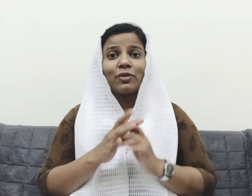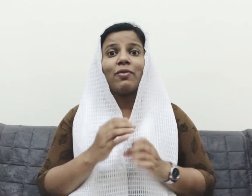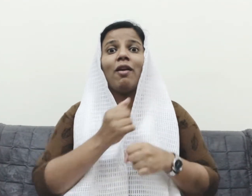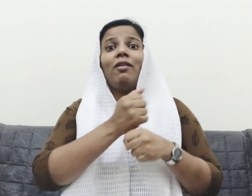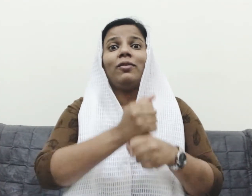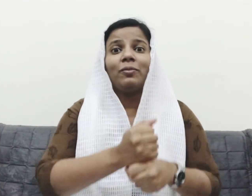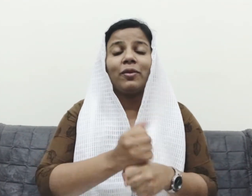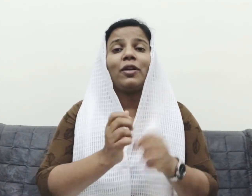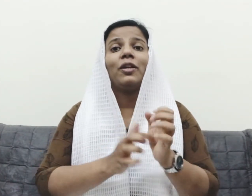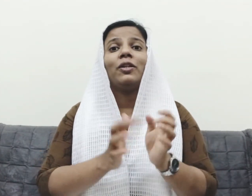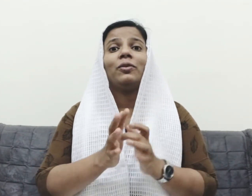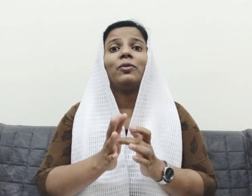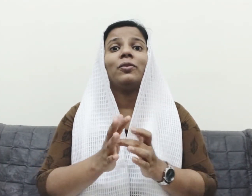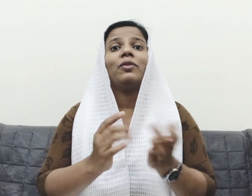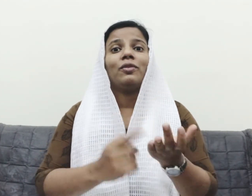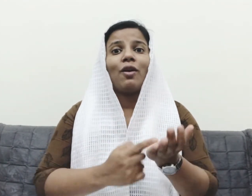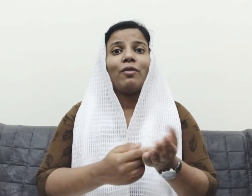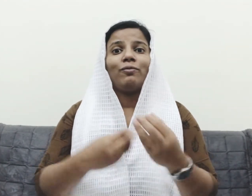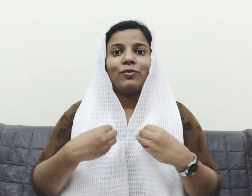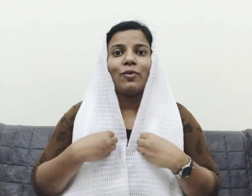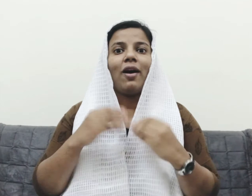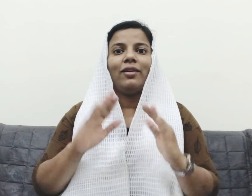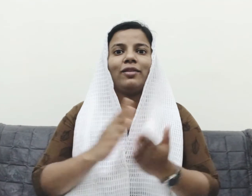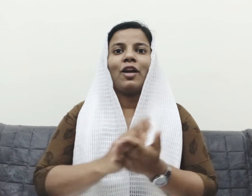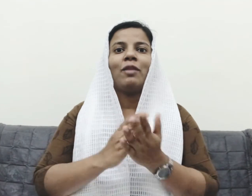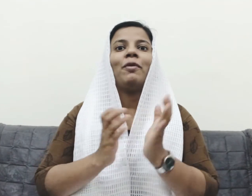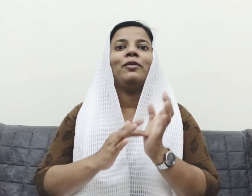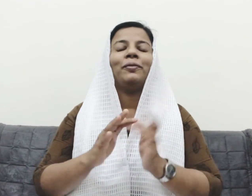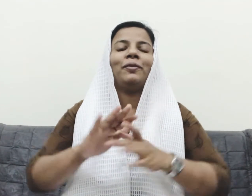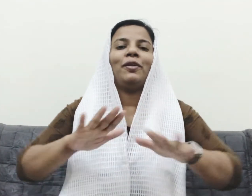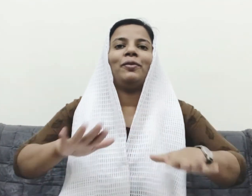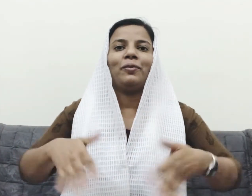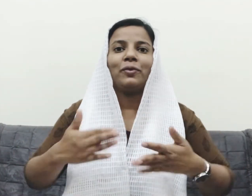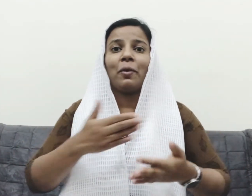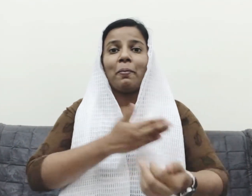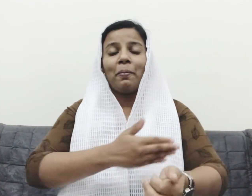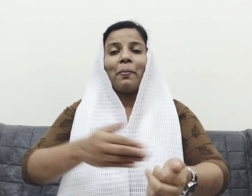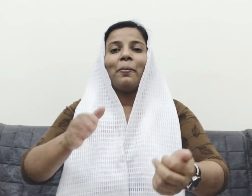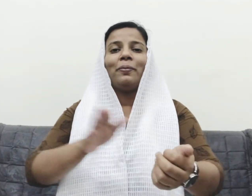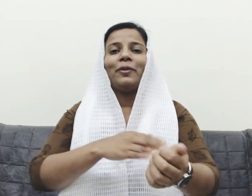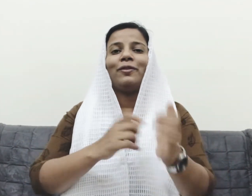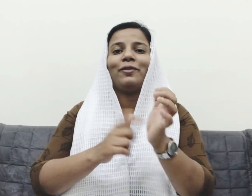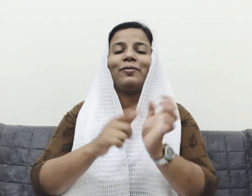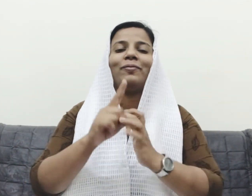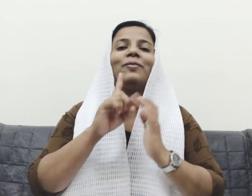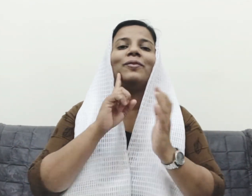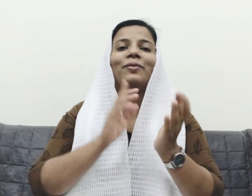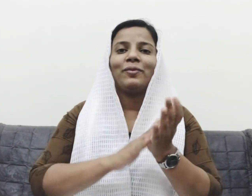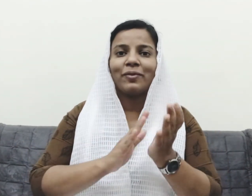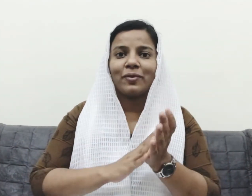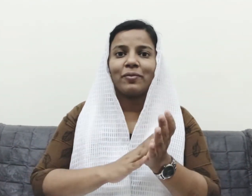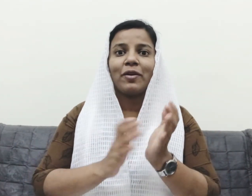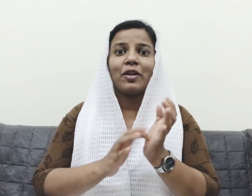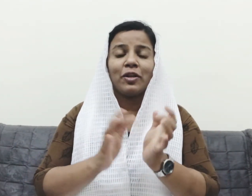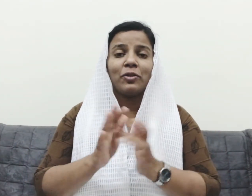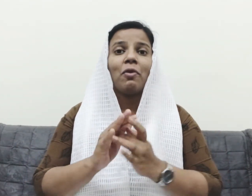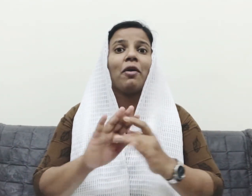ലഭിച്ചു. അതുകൊണ്ട് എൻ്റെ ഹൃദയം ഉല്ലസിക്കുന്നു, പാട്ടോടെ ഞാനവനെ എന്തു ചെയ്യും? സ്തുതിക്കുന്നു. യഹോവ തൻ്റെ ജനത്തിൻ്റെ ബലമാകുന്നു,